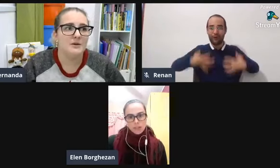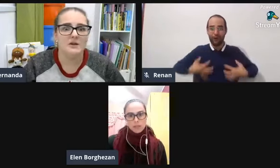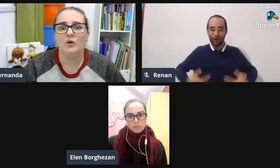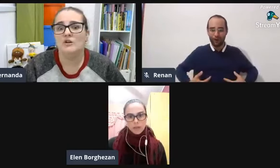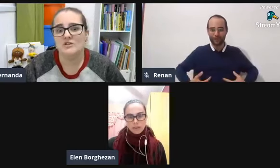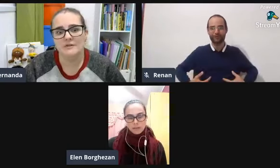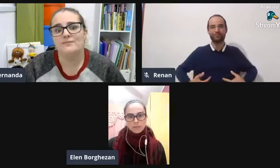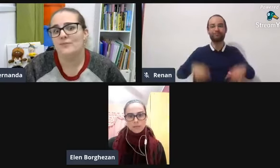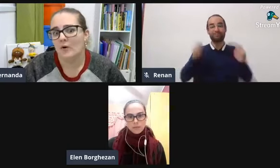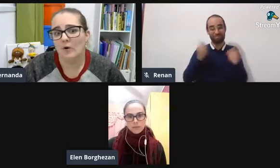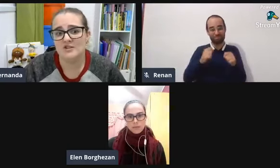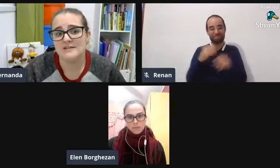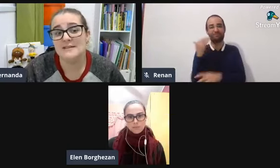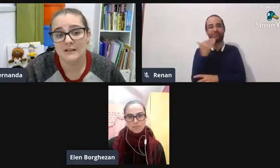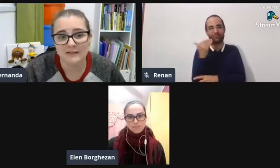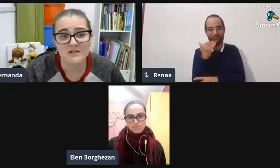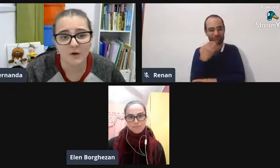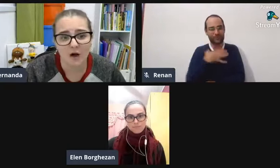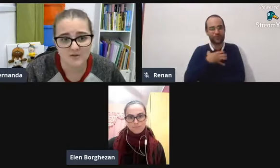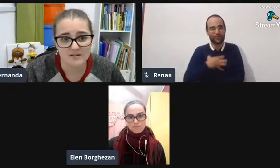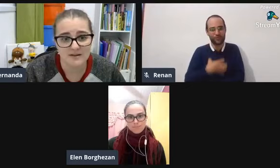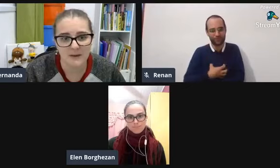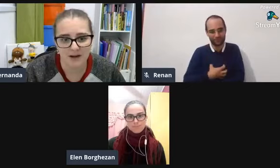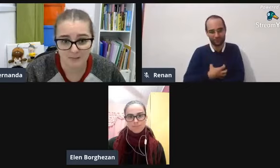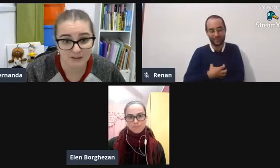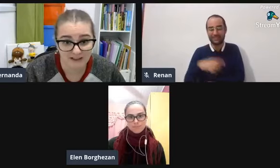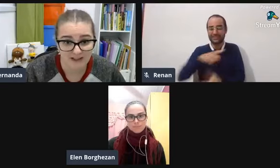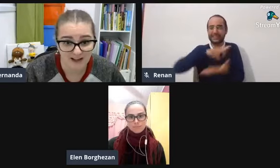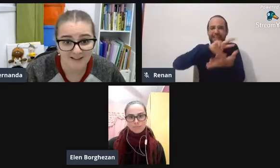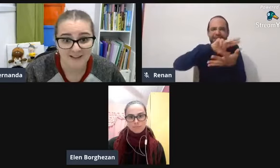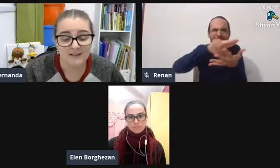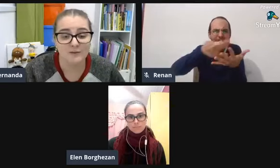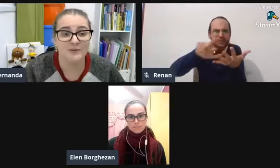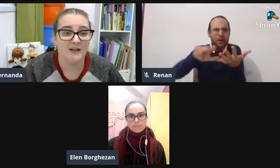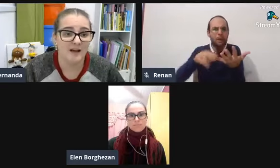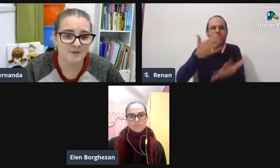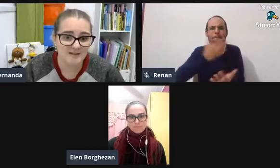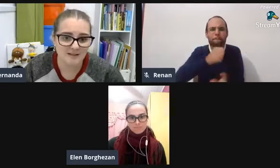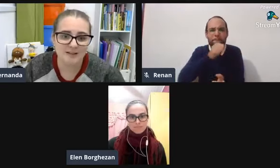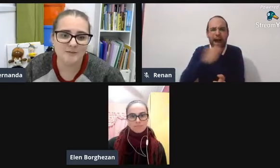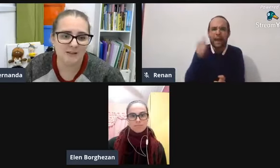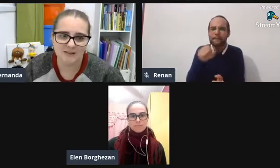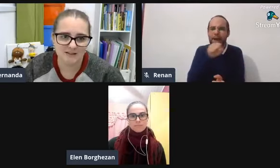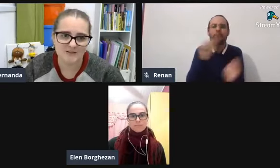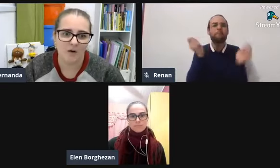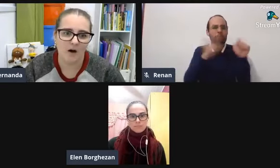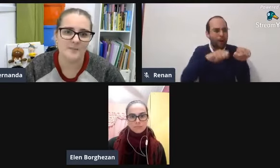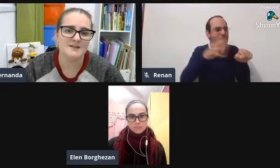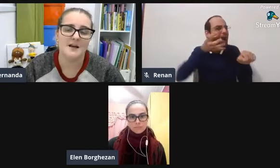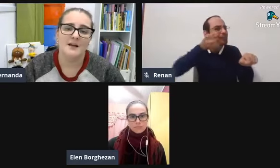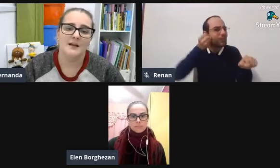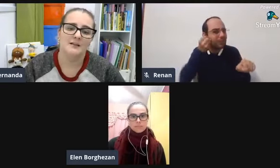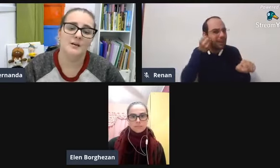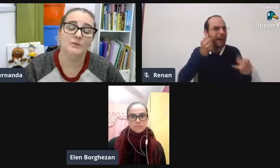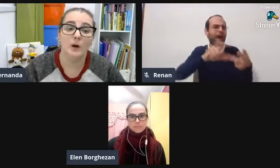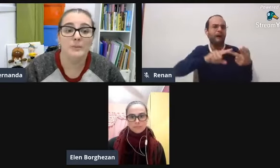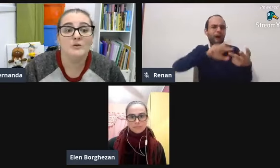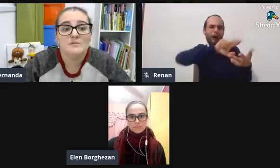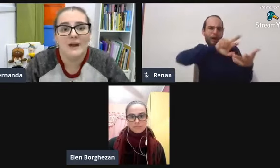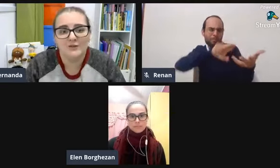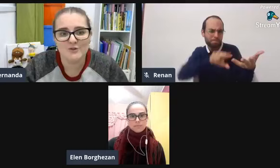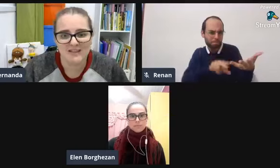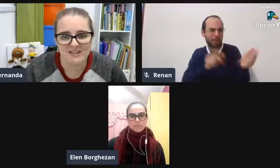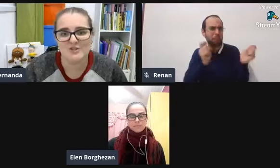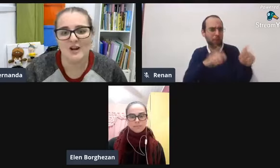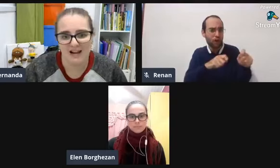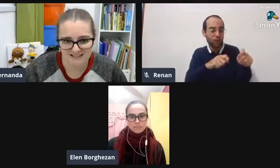sim, hoje existem tantas formas de ser pai e mãe, né? Então, tem a adoção, tem tantas formas, então, não